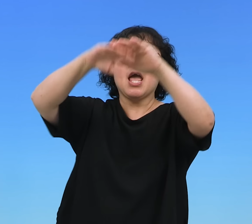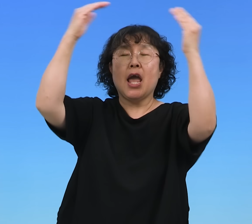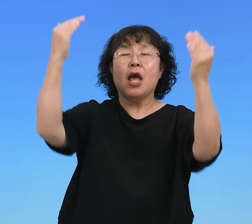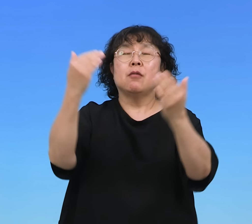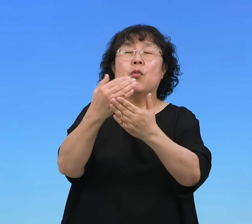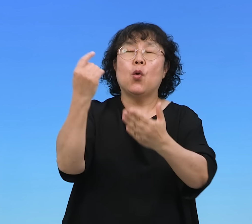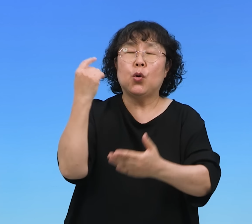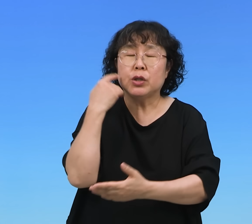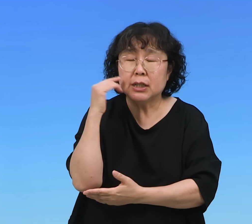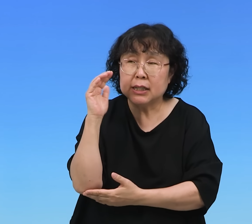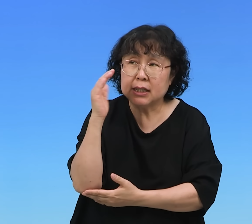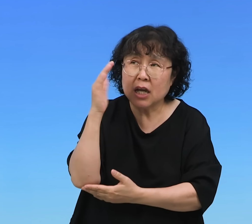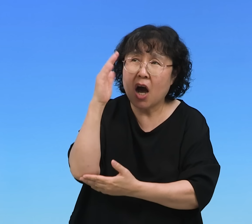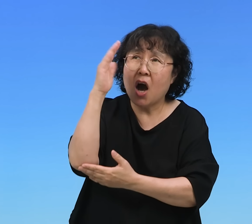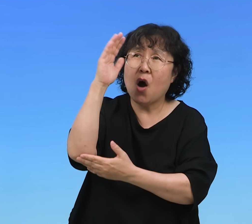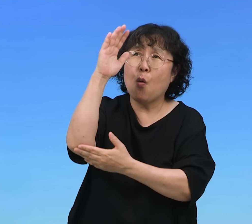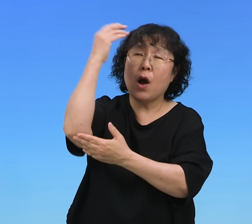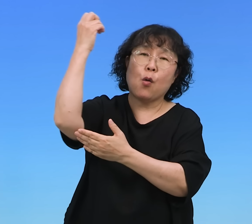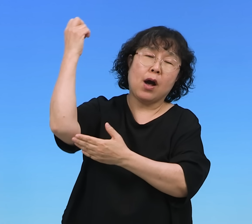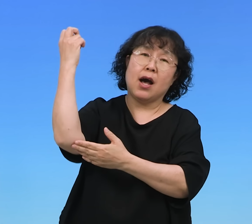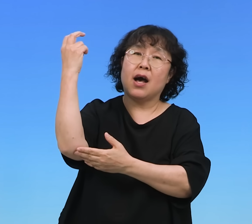모든 영광과